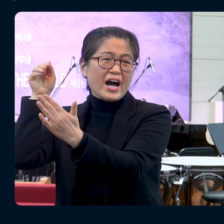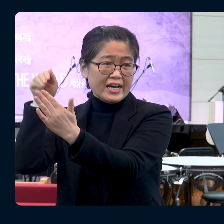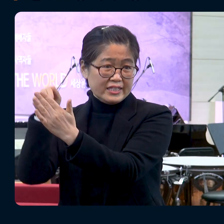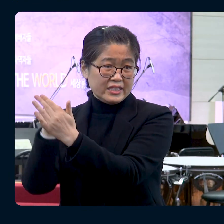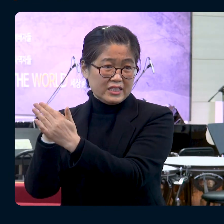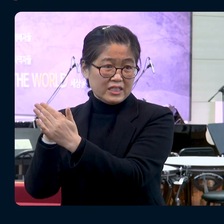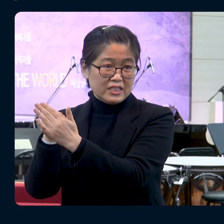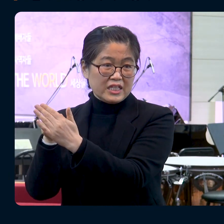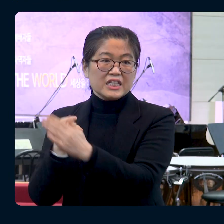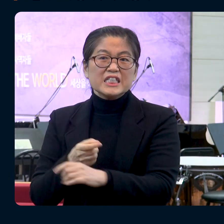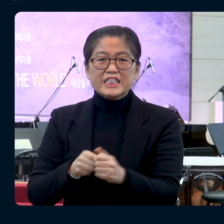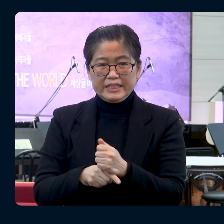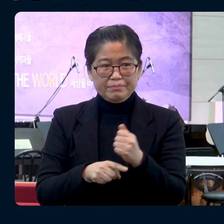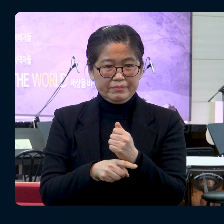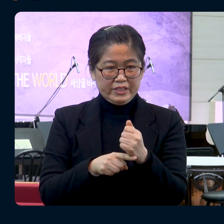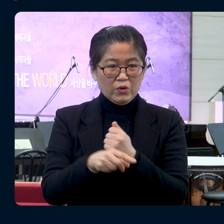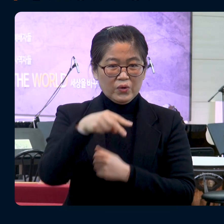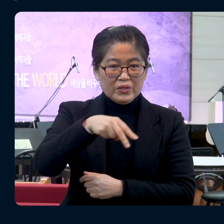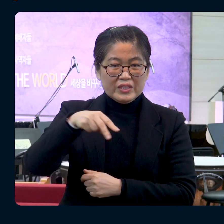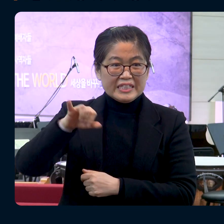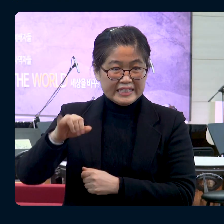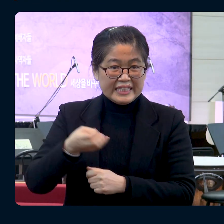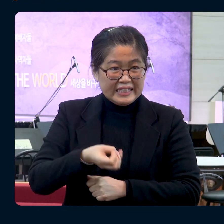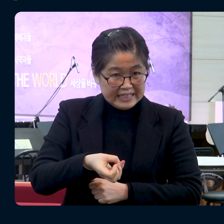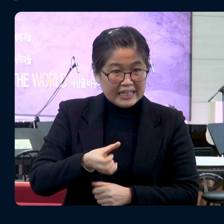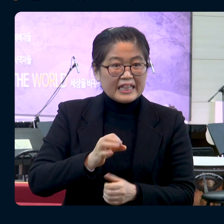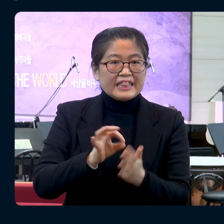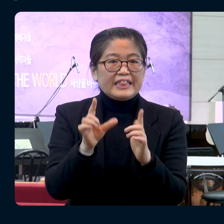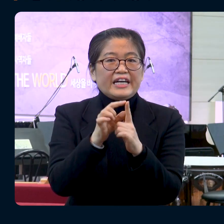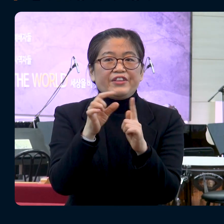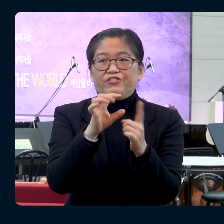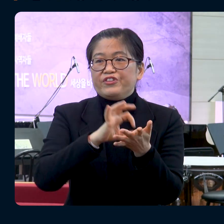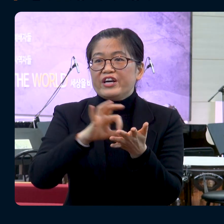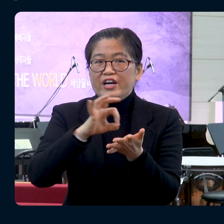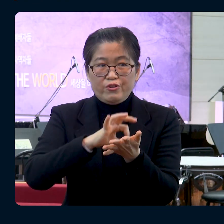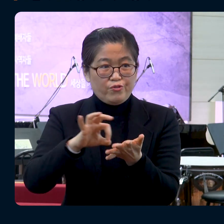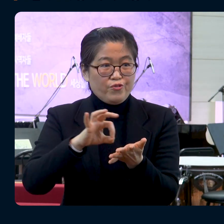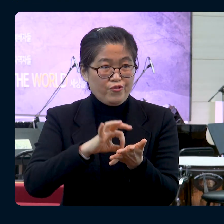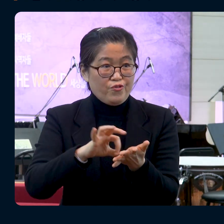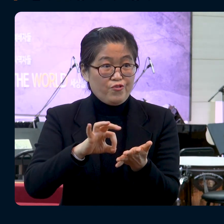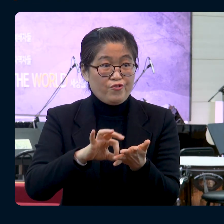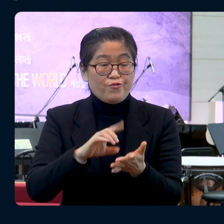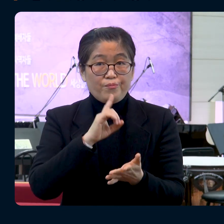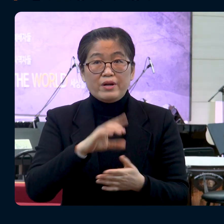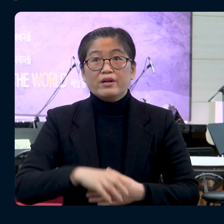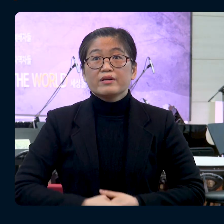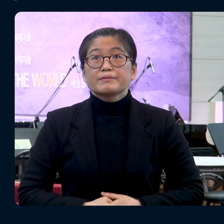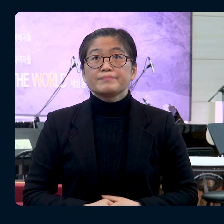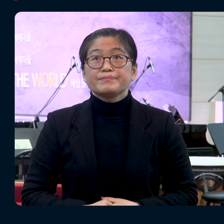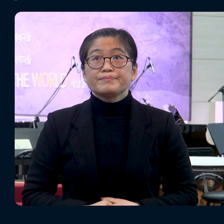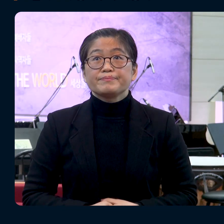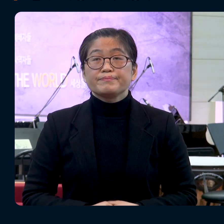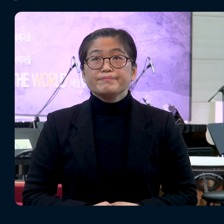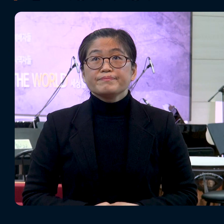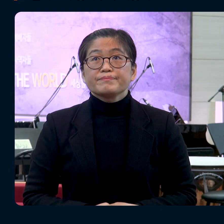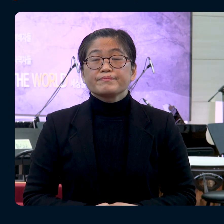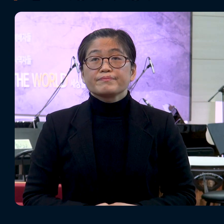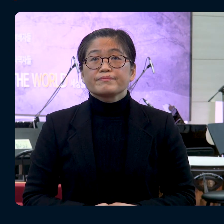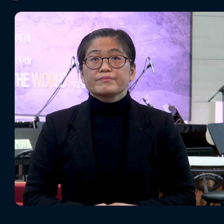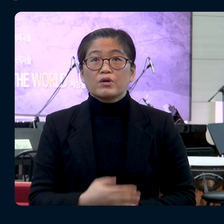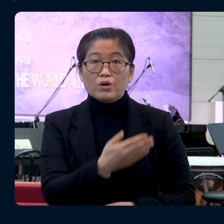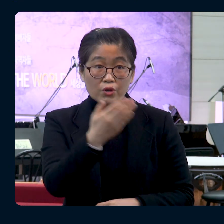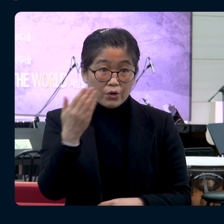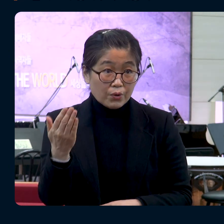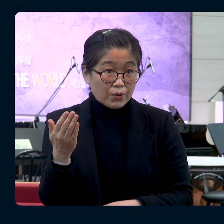이걸 말한다는 사실을 이야기하고 싶은 거예요. 이게 씨를 뿌리고 열매를 맺는 그런 일이라는 것을 말하고 싶어서 이 표현을 쓴